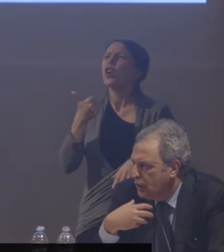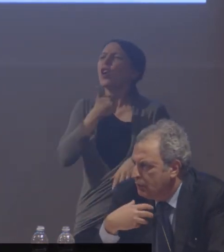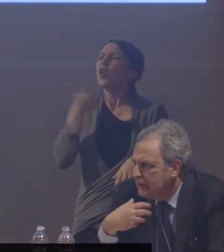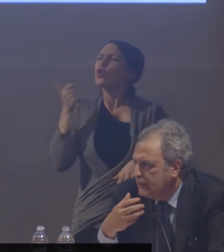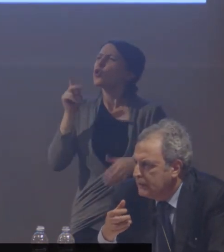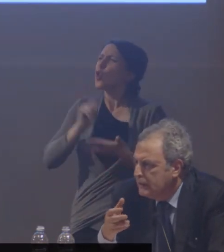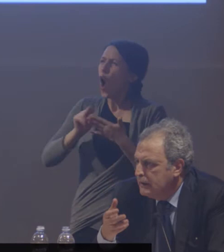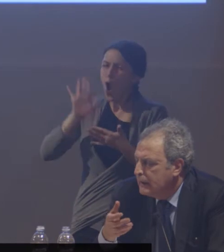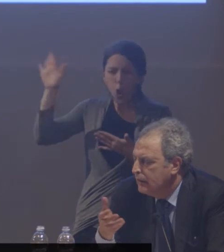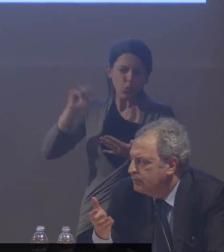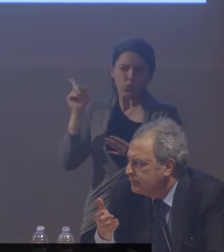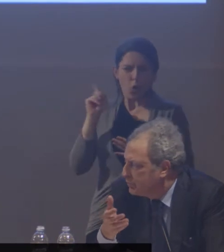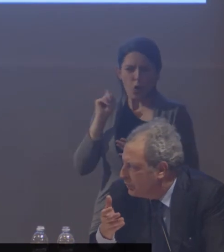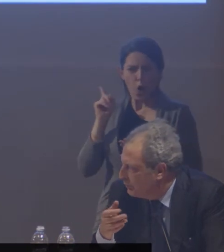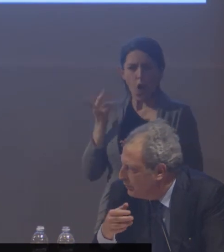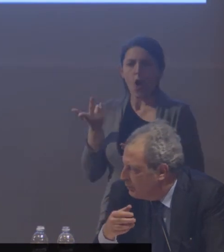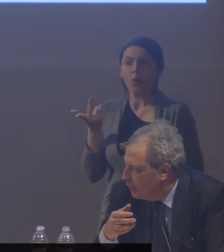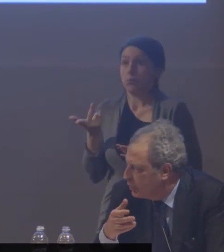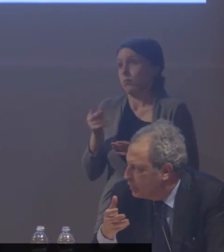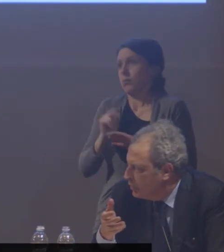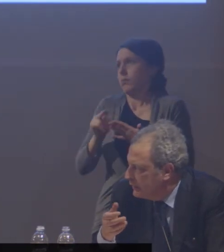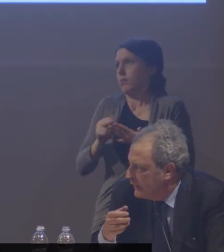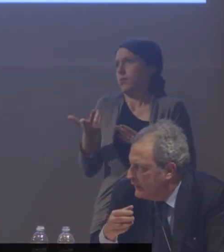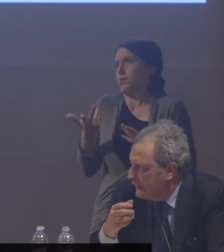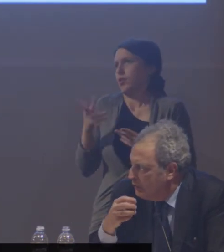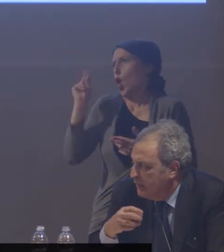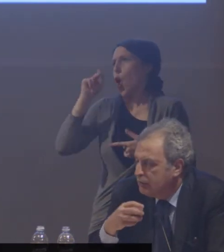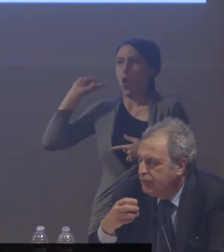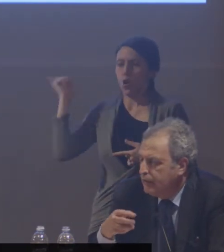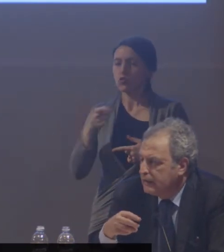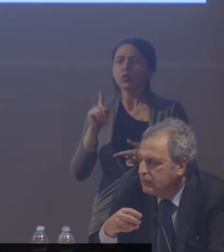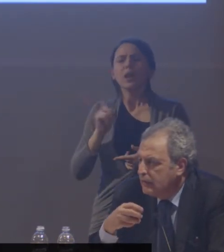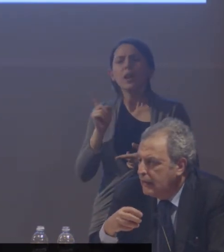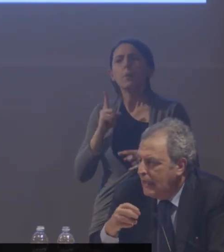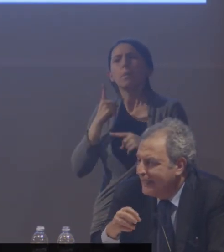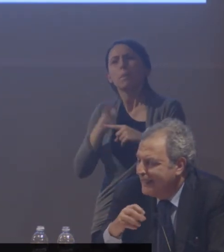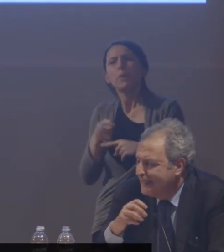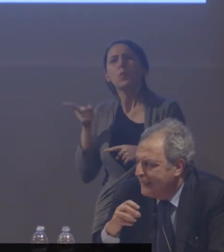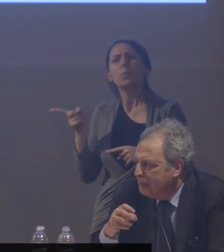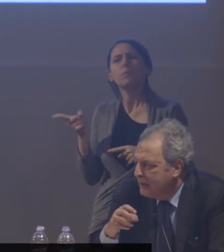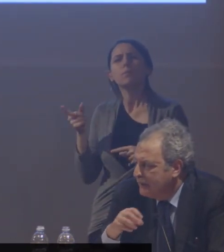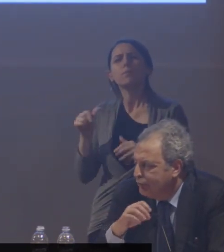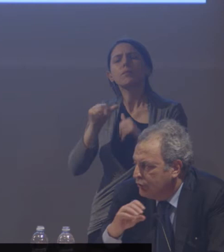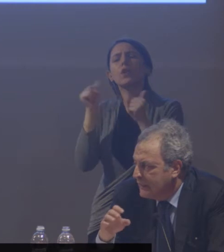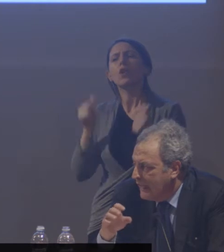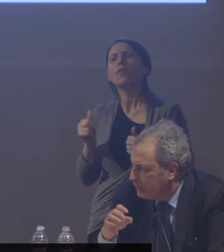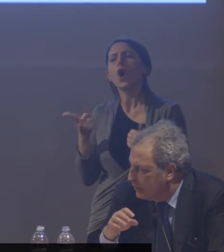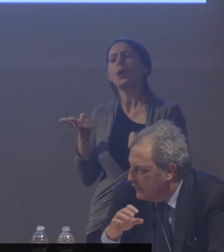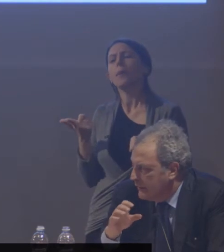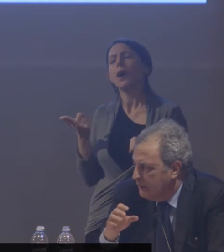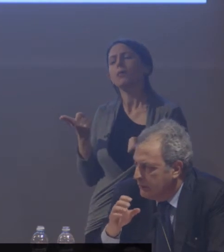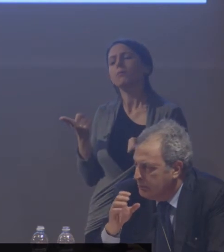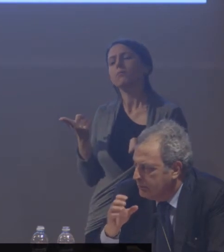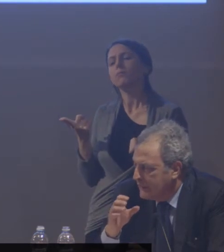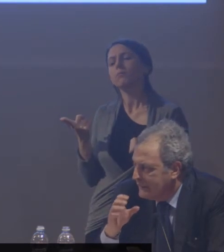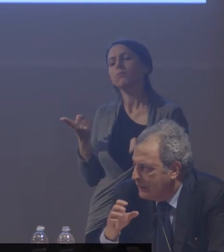alle sue opere, che sono molto note, quanto al fatto che ha letteralmente fondato